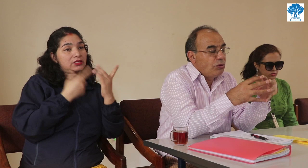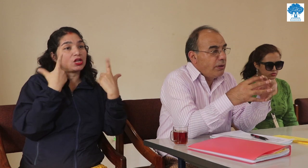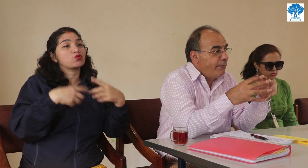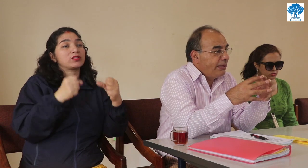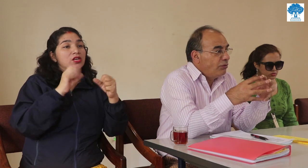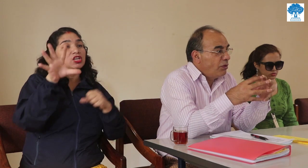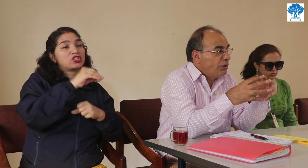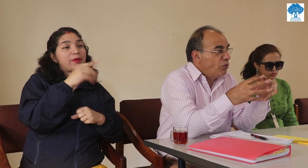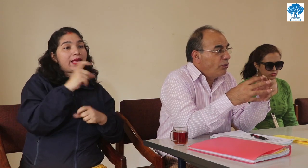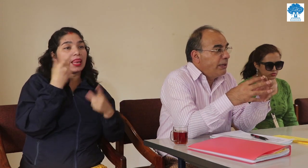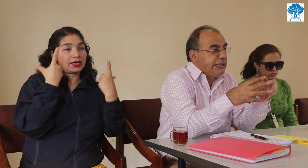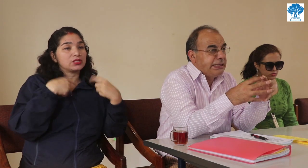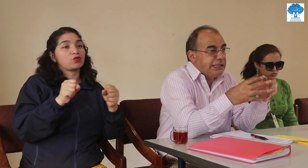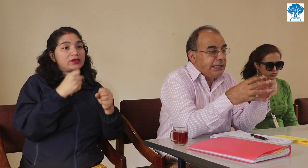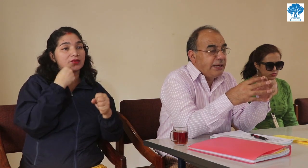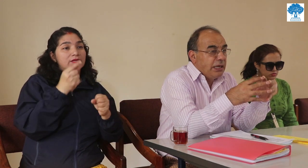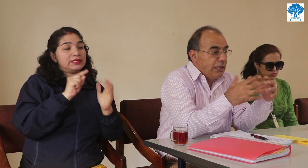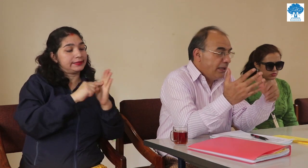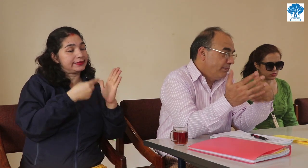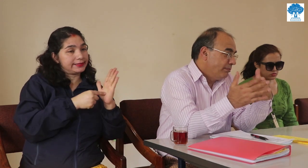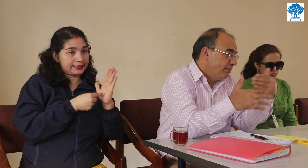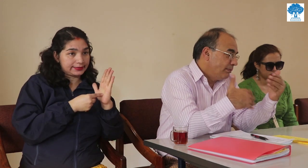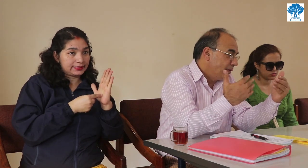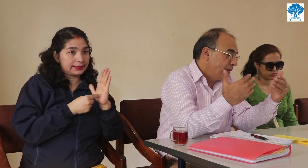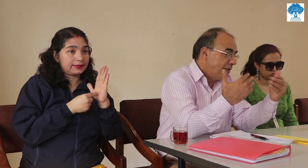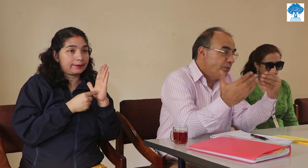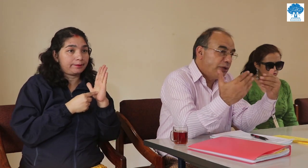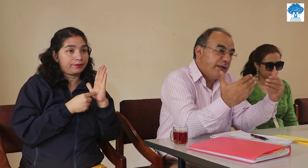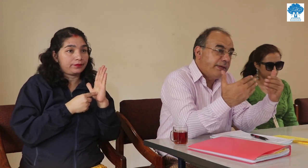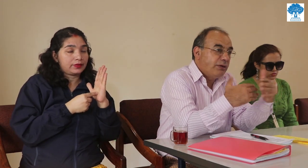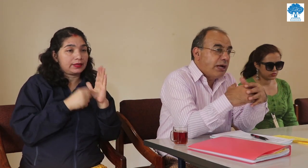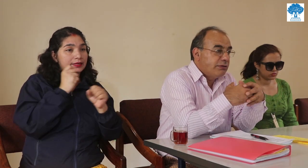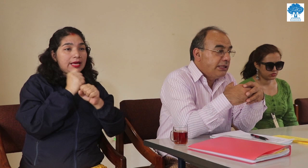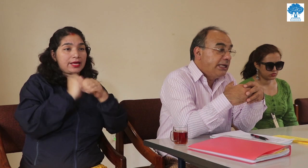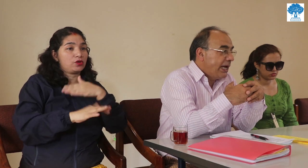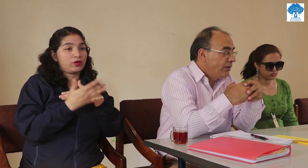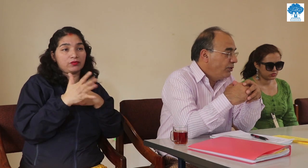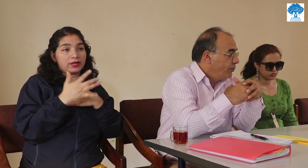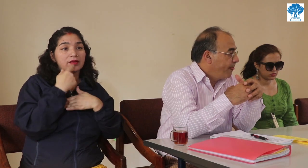अल बाई 2000 ग्लोबल एजेन्डा चाहिँ एचिभ हुँदैन भन्ने कुराहरू चाहिँ देखिरहेको थियो